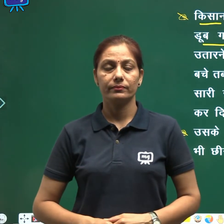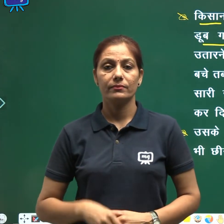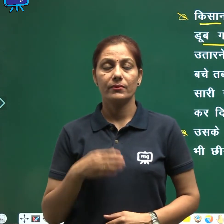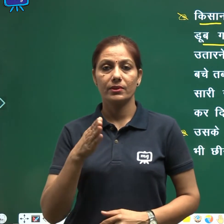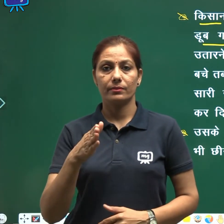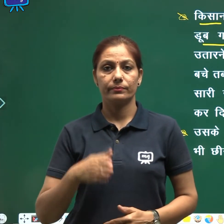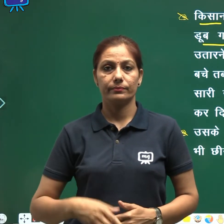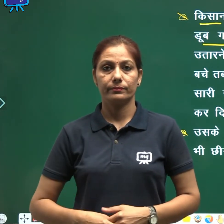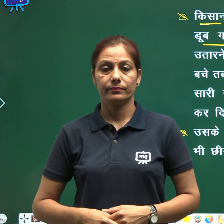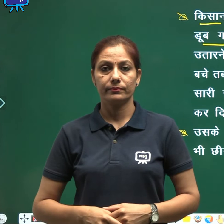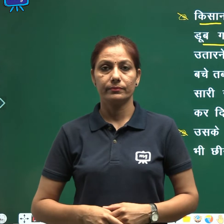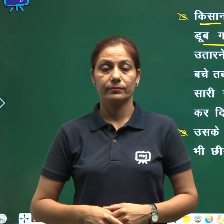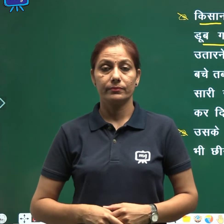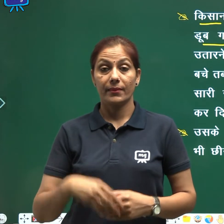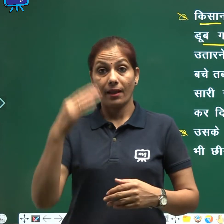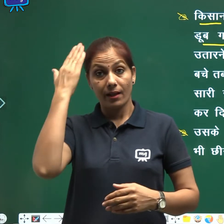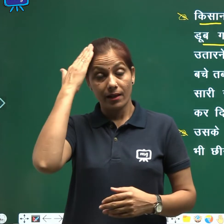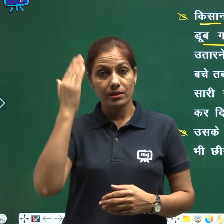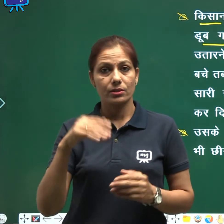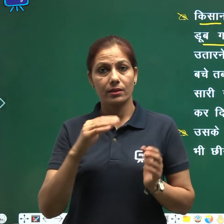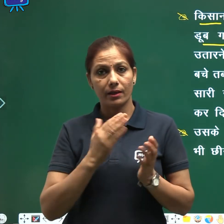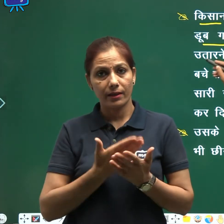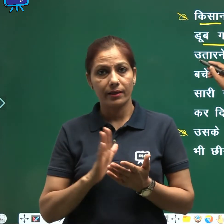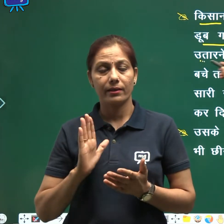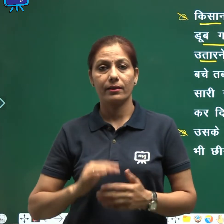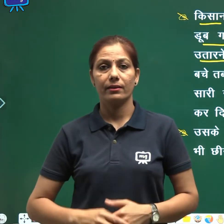जब कर्ज उतारने के लिए